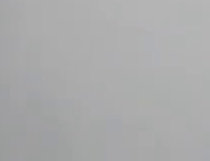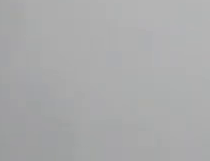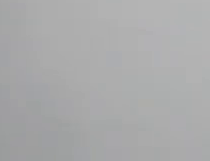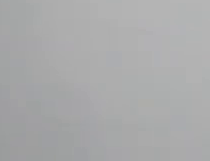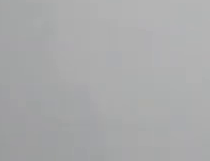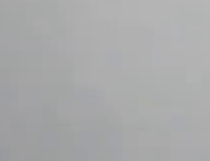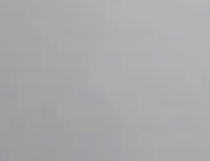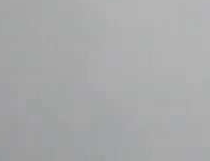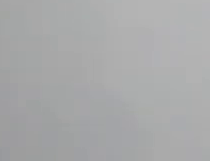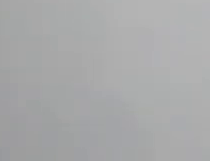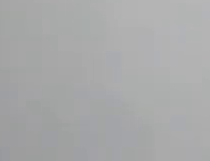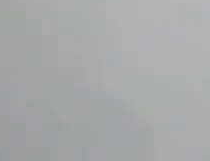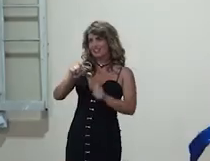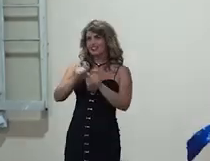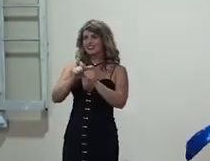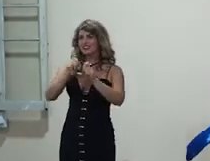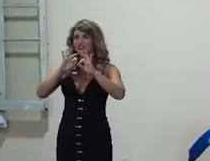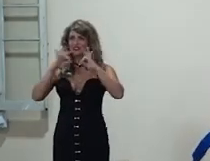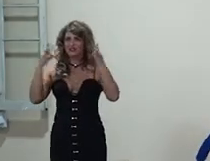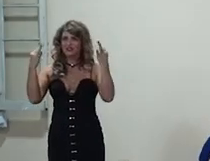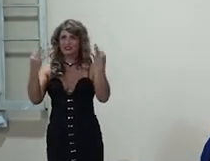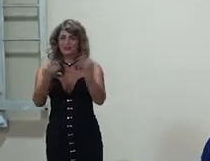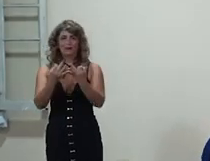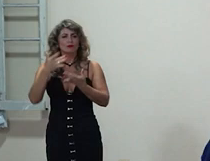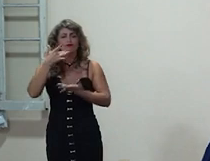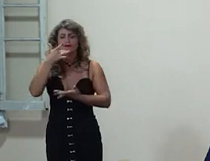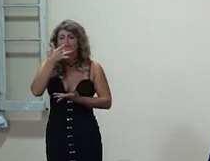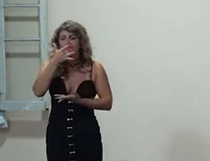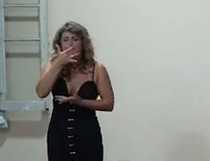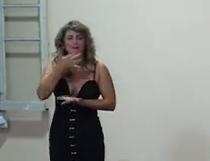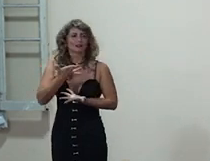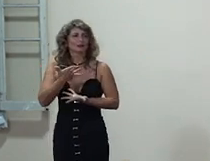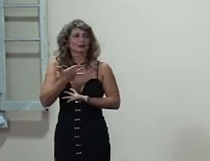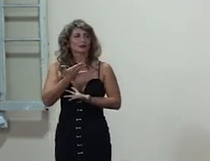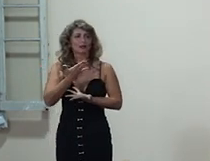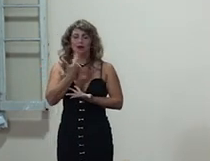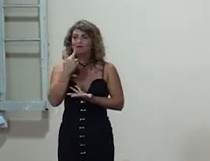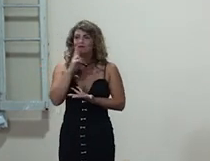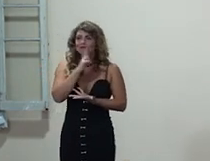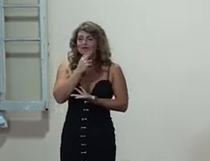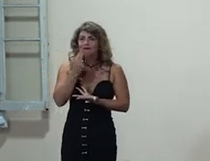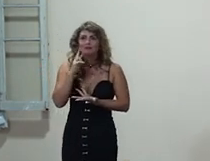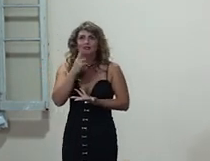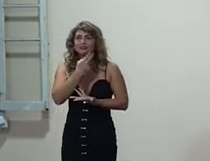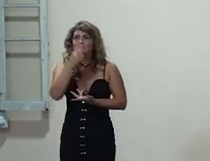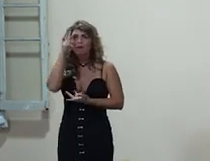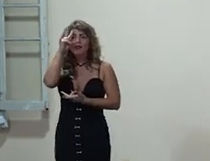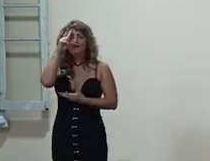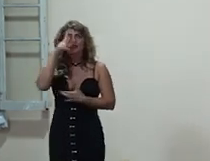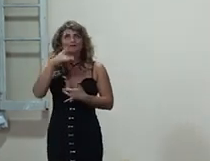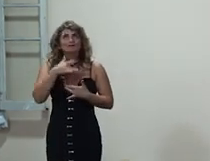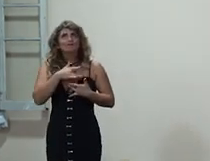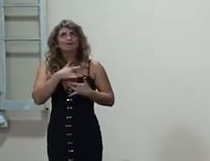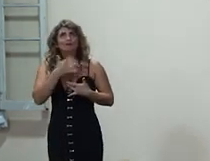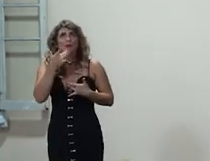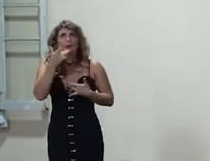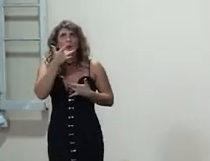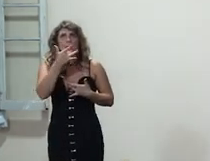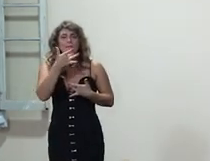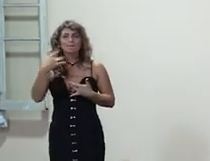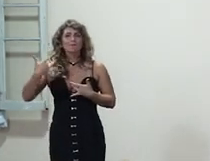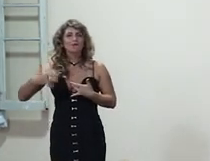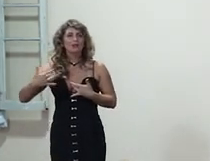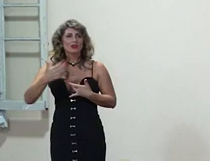fazendo aqueles com a família, fazendo aqueles quitutes maravilhosos. Então, a minha lembrança de infância é a comida